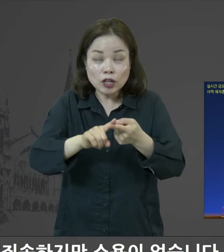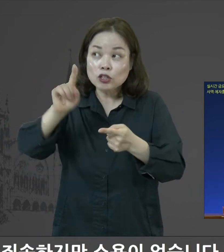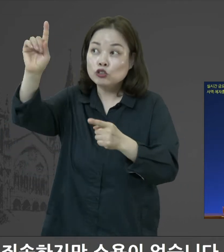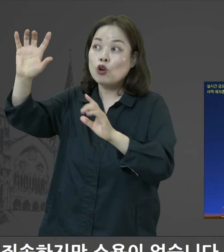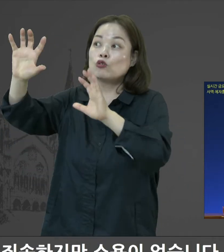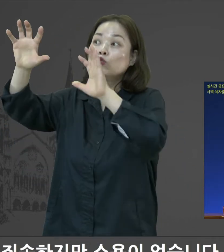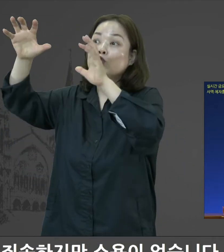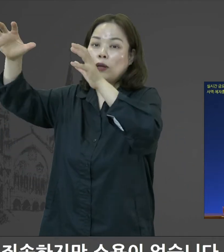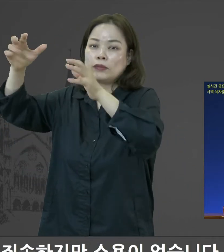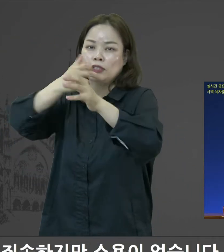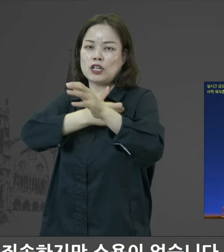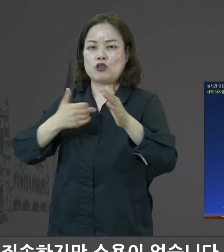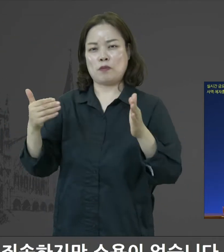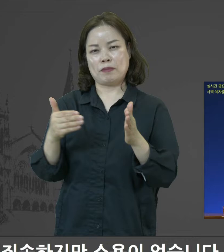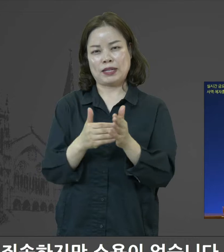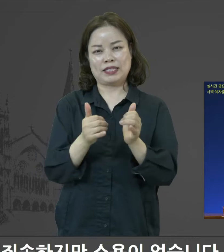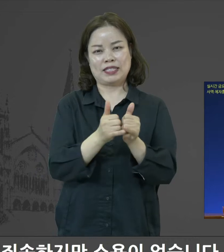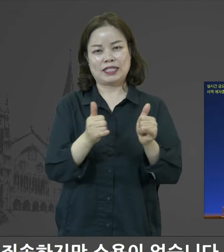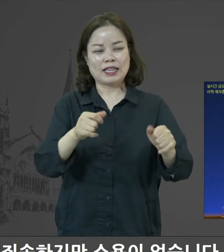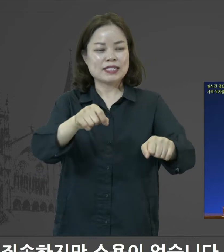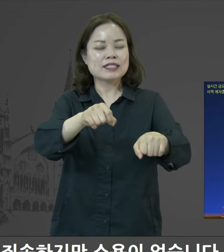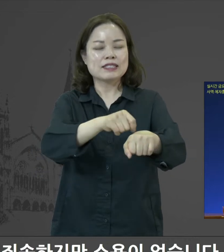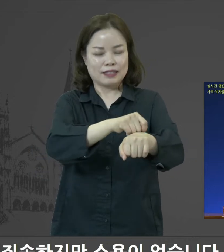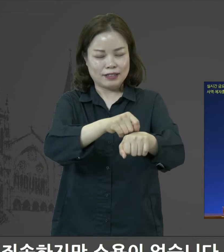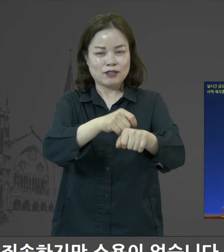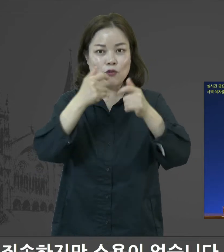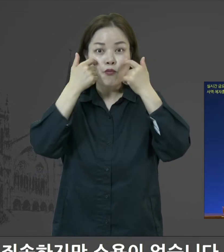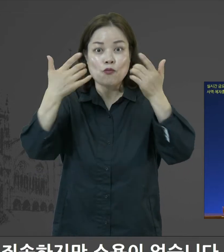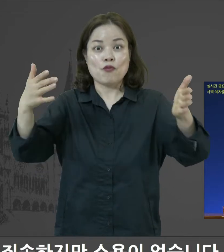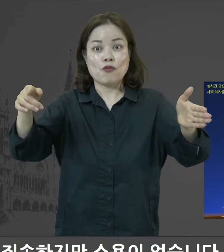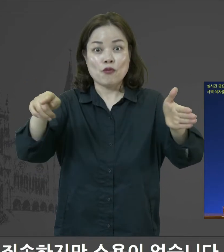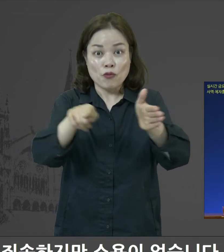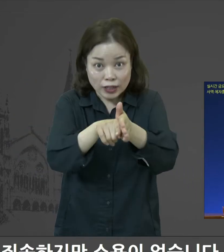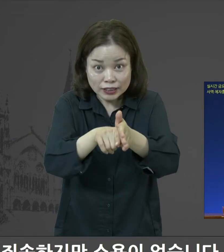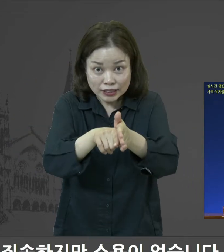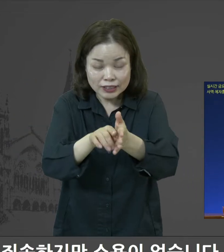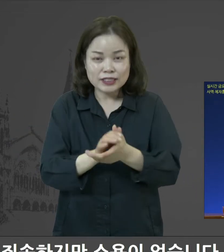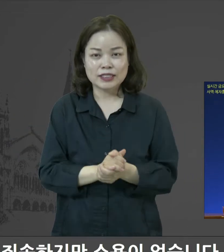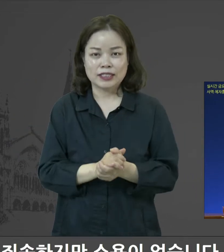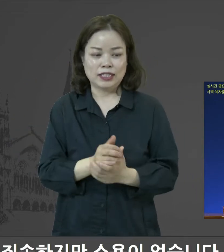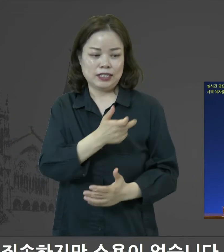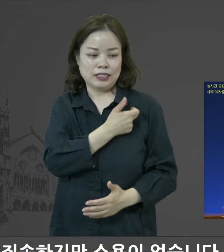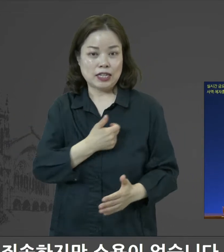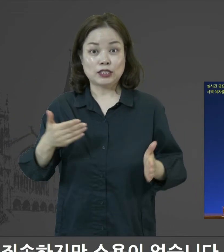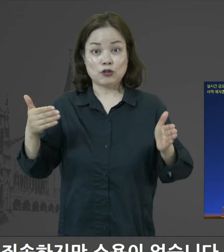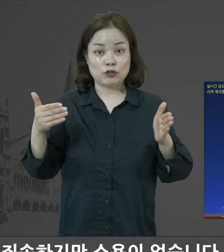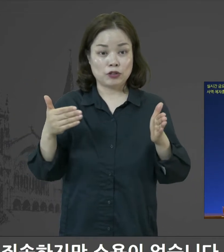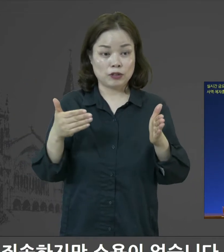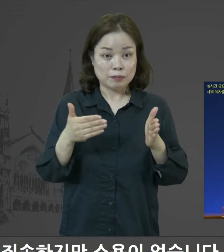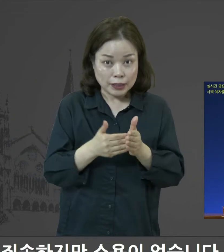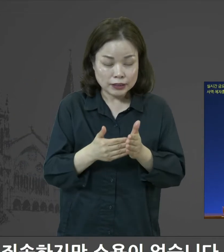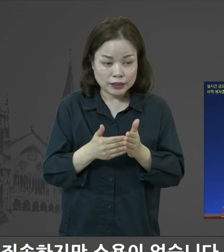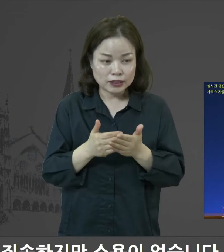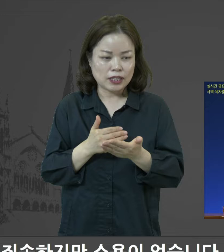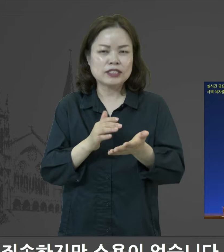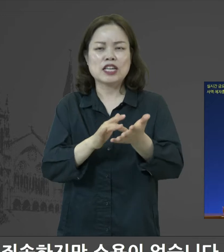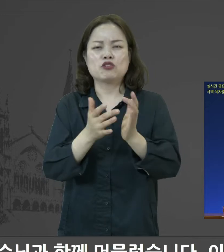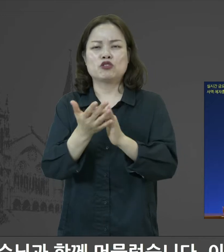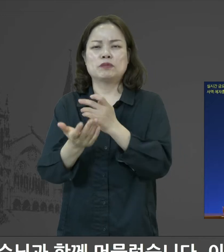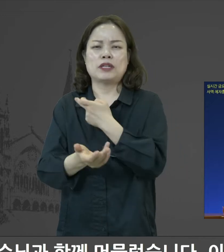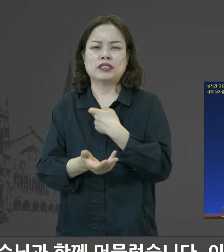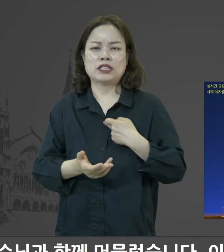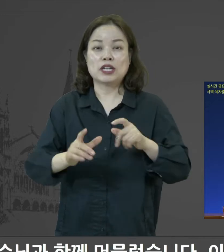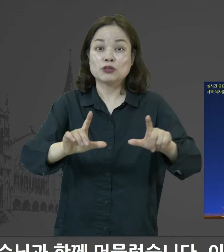천국에 가면 제자 훈련 마친 자들의 특징이 되리라고 확신합니다. 오늘 제자 훈련을 마치신 분들에게 또 예수의